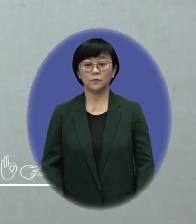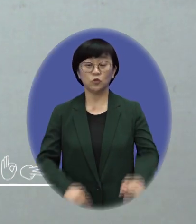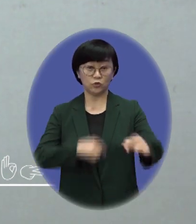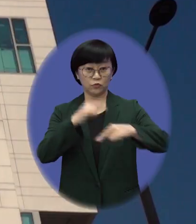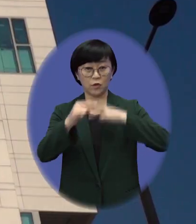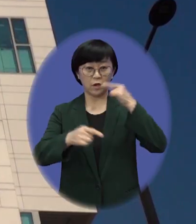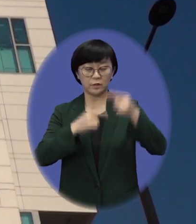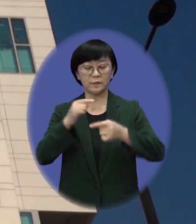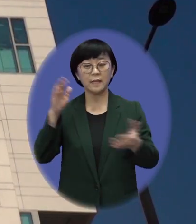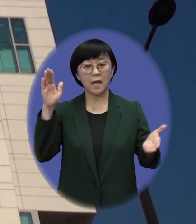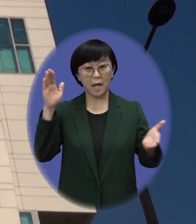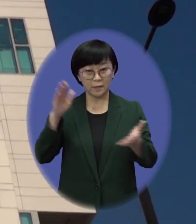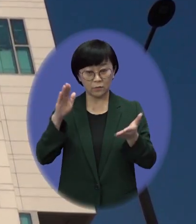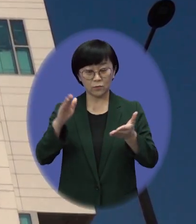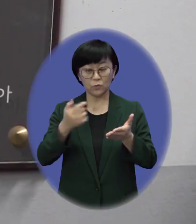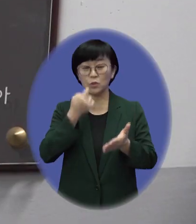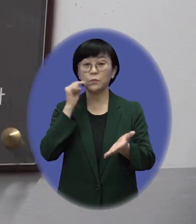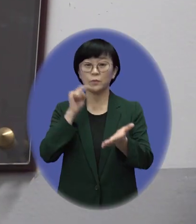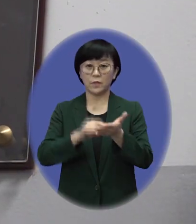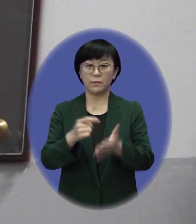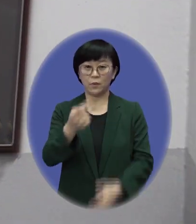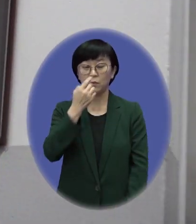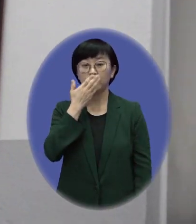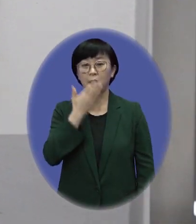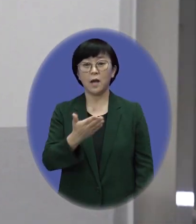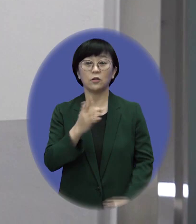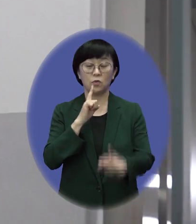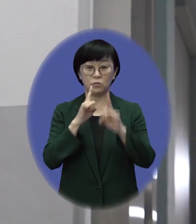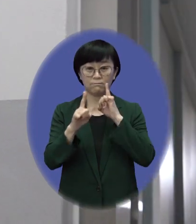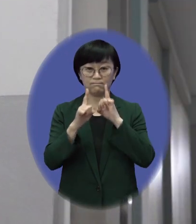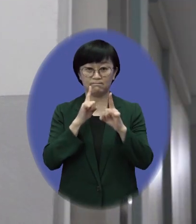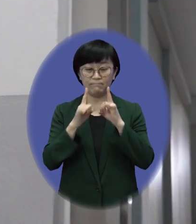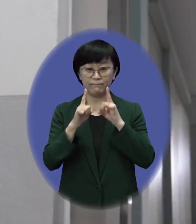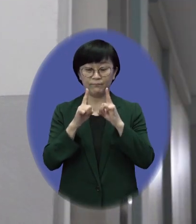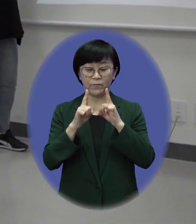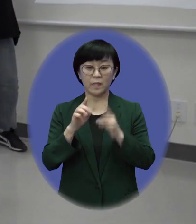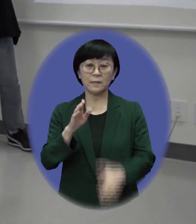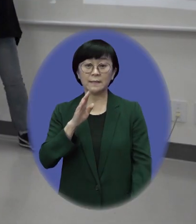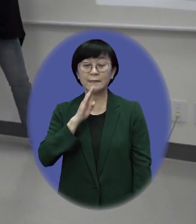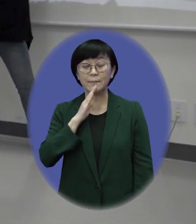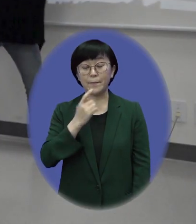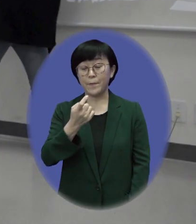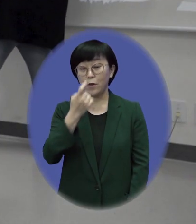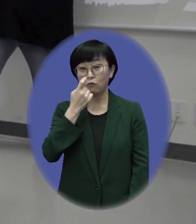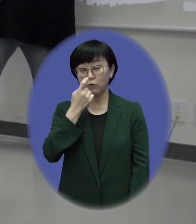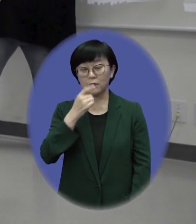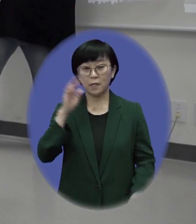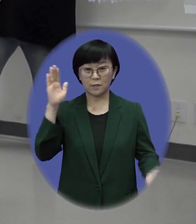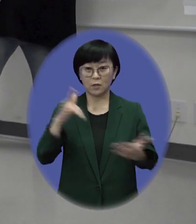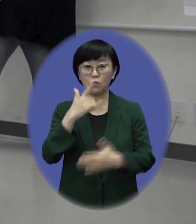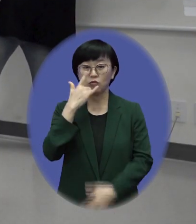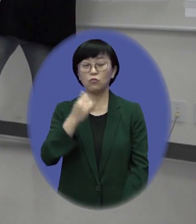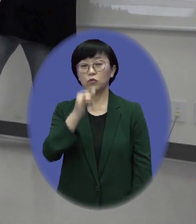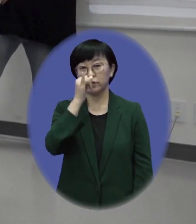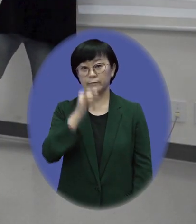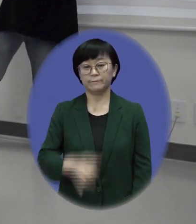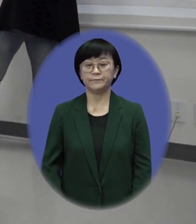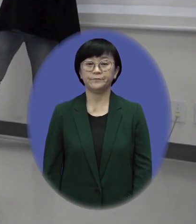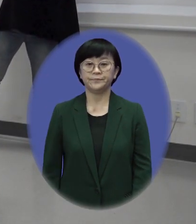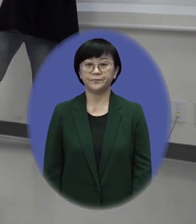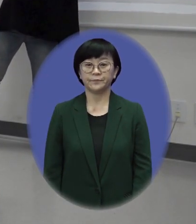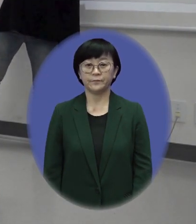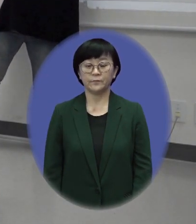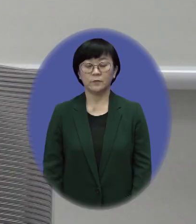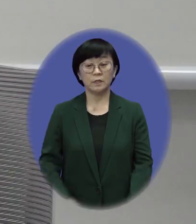않나요? 수어는 나이가 어린 아이들도 쉽게 배울 수 있는 언어입니다. 실제로 여기 수어를 배우고 있는 아이들과